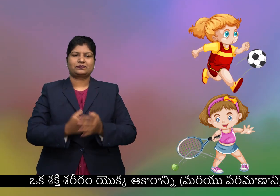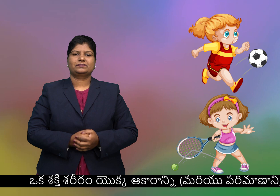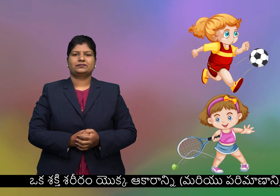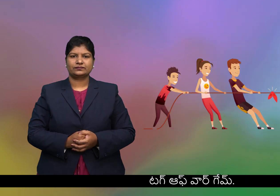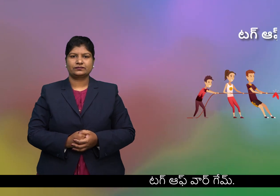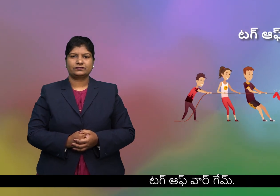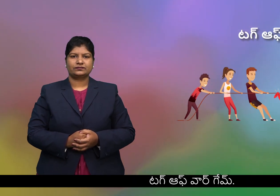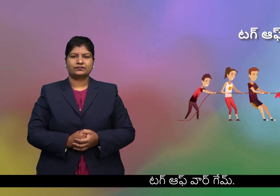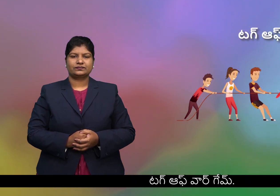టగ్ ఆఫ్ వార్ గేమ్.